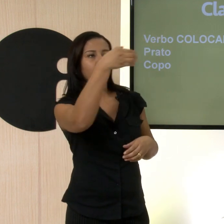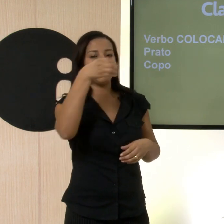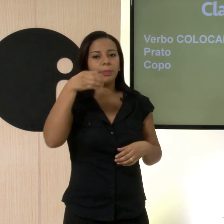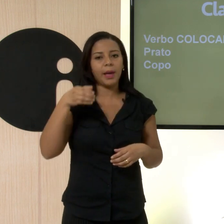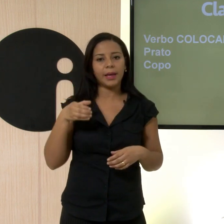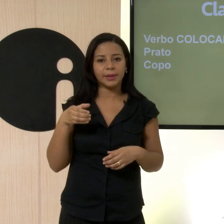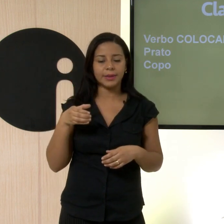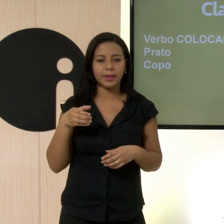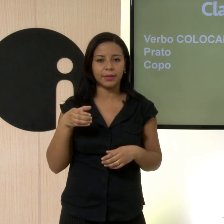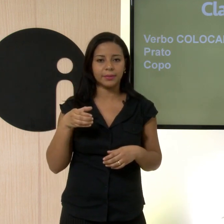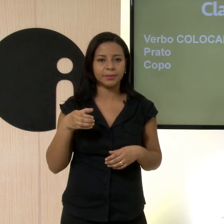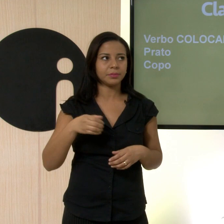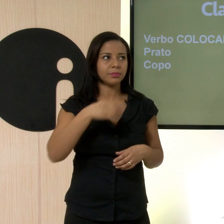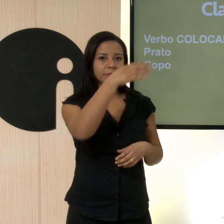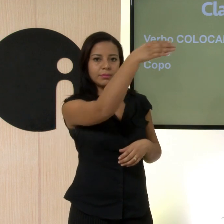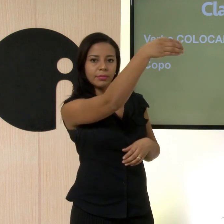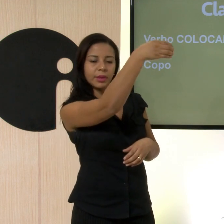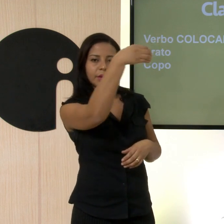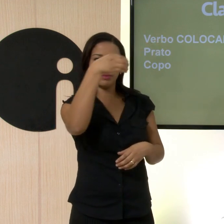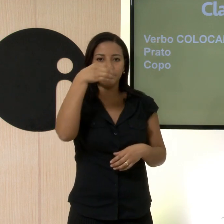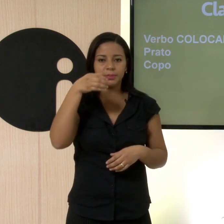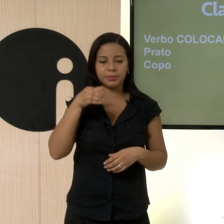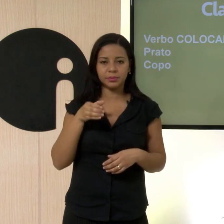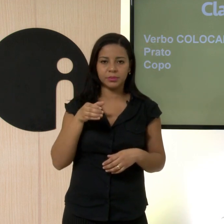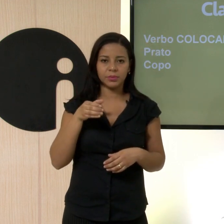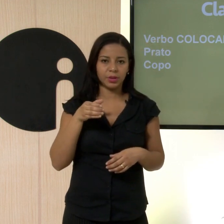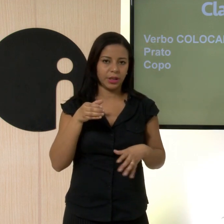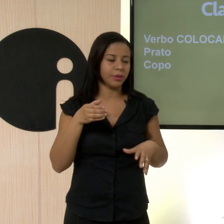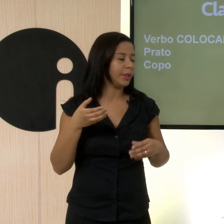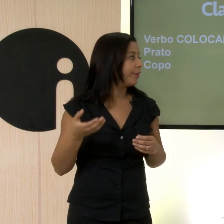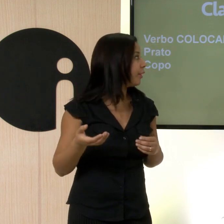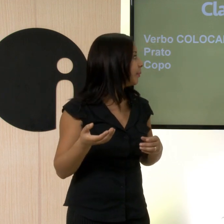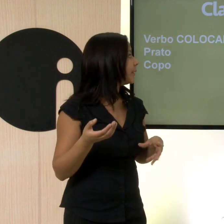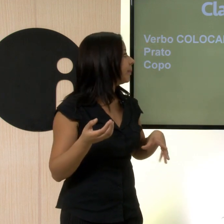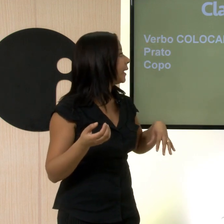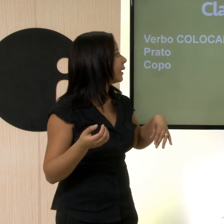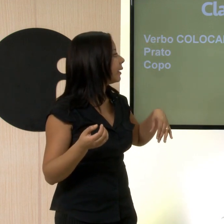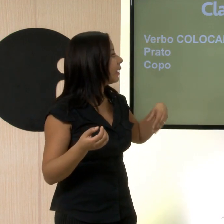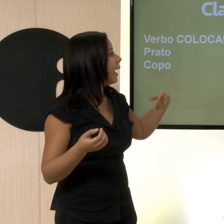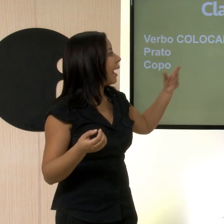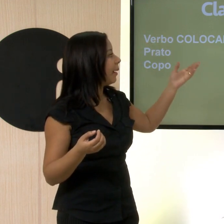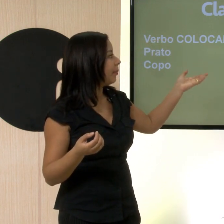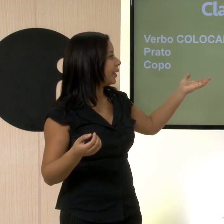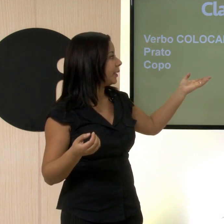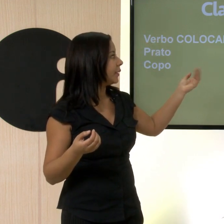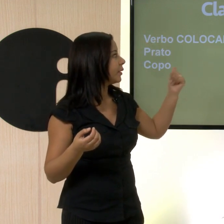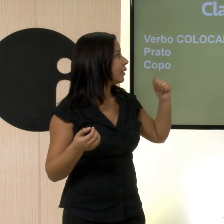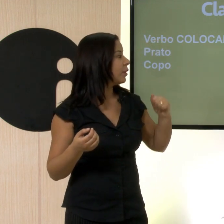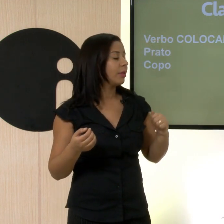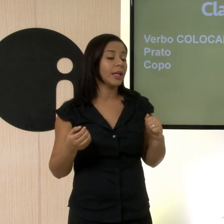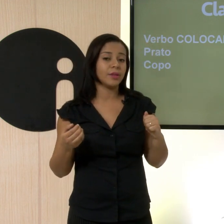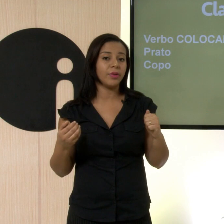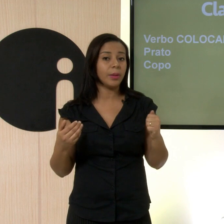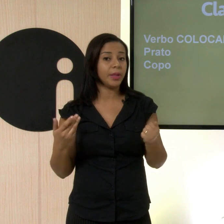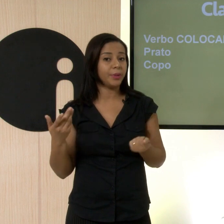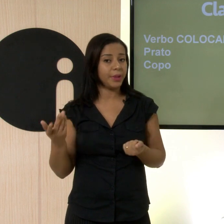copo e pego, assim. Então, que é outra forma também. Abrir. No caso, eu vou abrir o